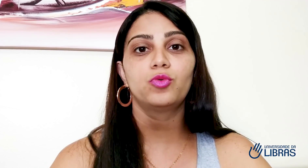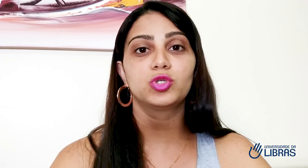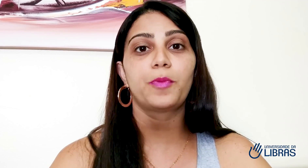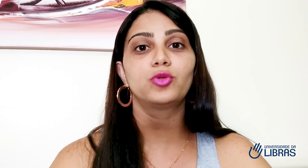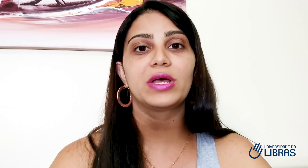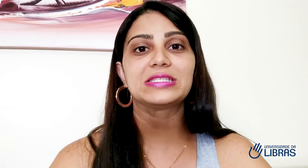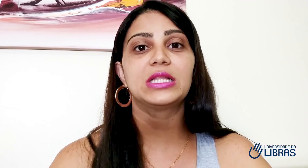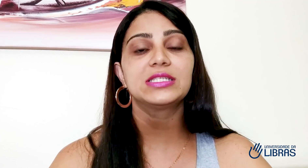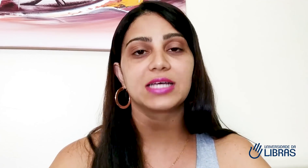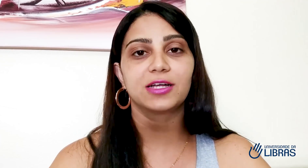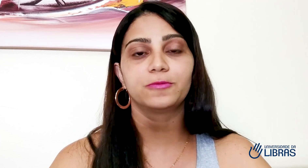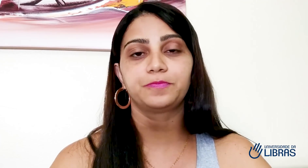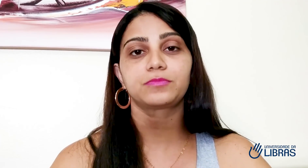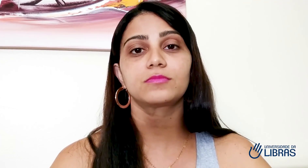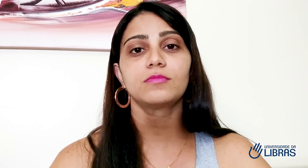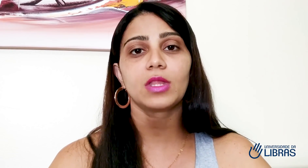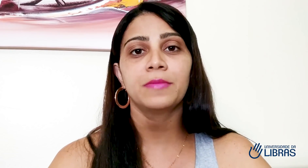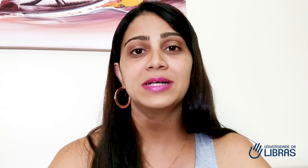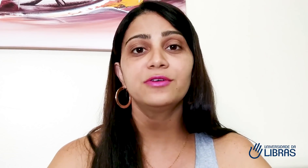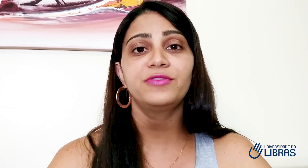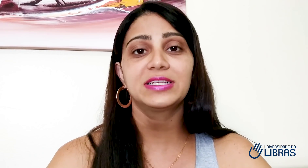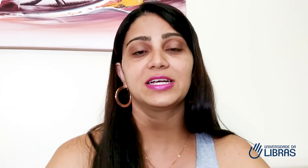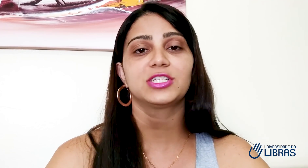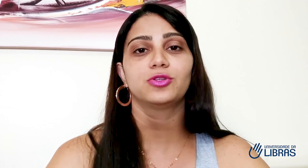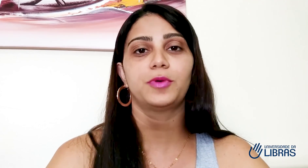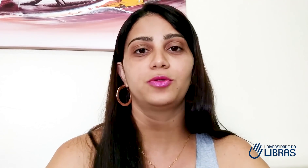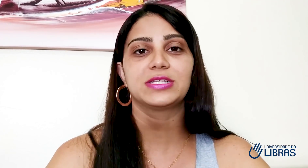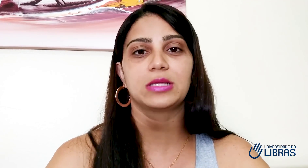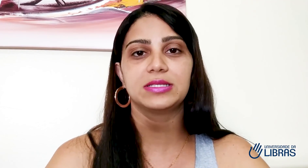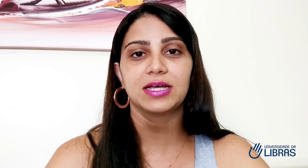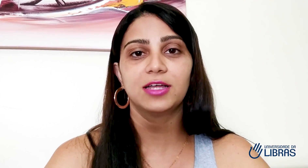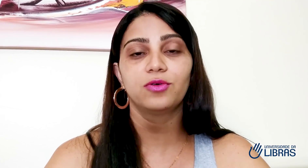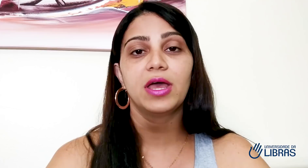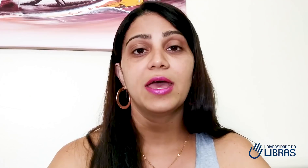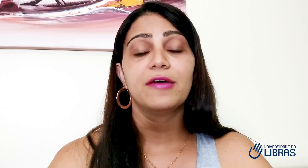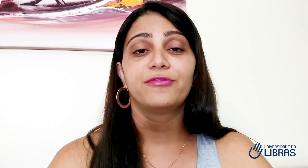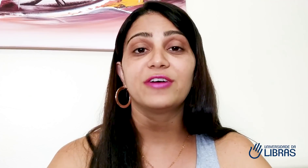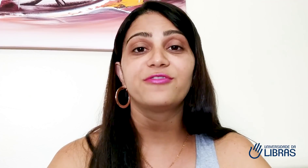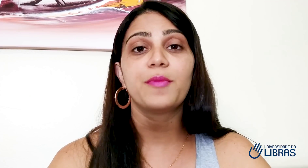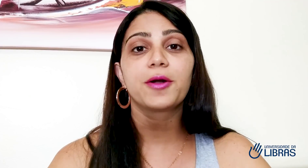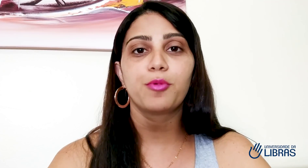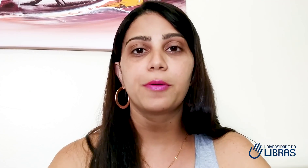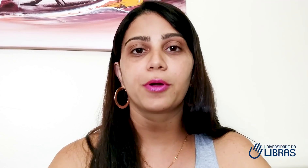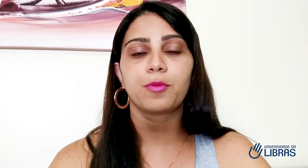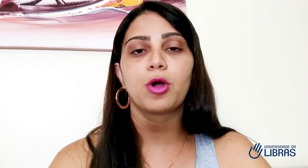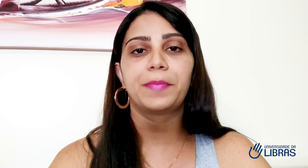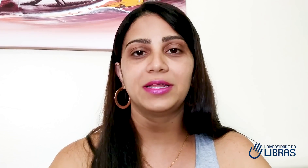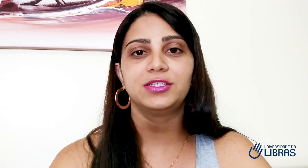uso do português sinalizado. Mas eu vi que essa questão do português sinalizado foi a forma como eu aprendi,